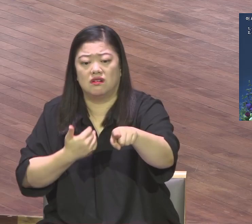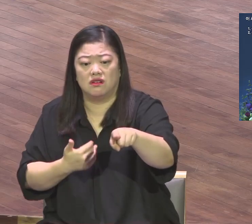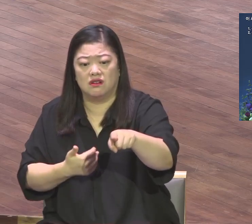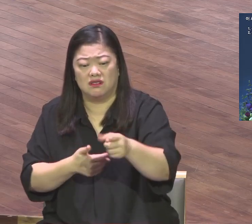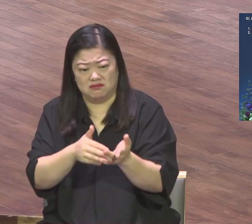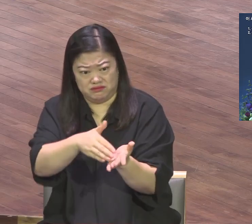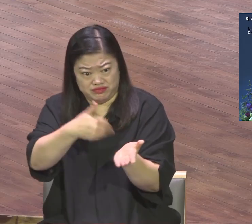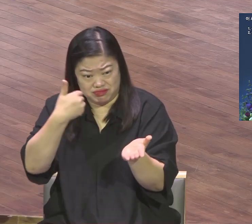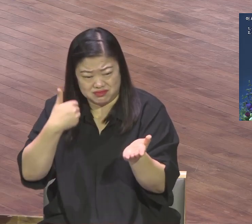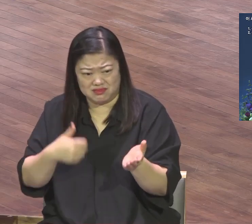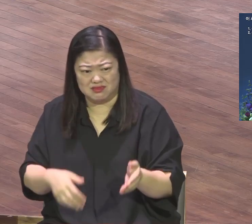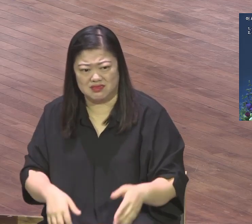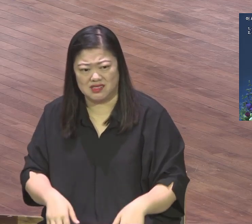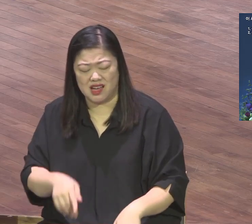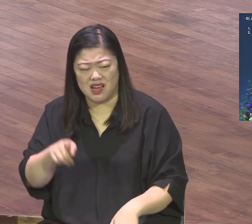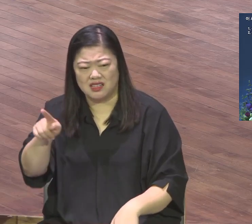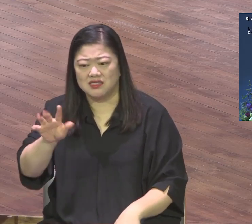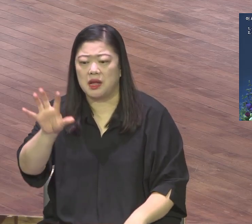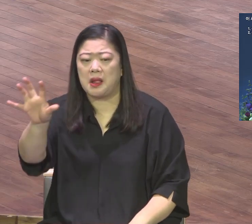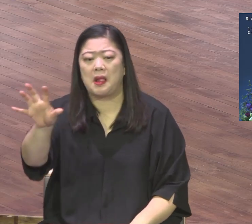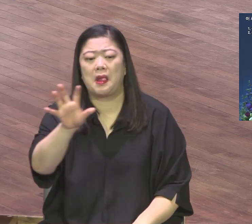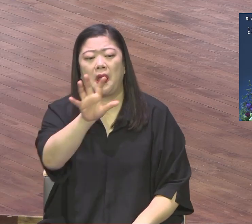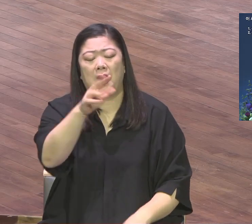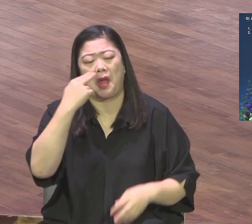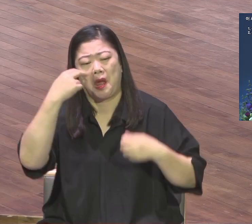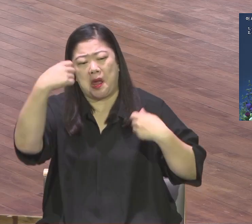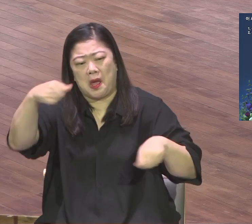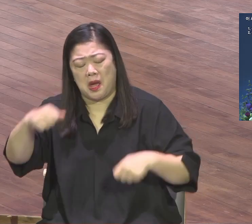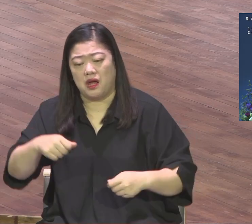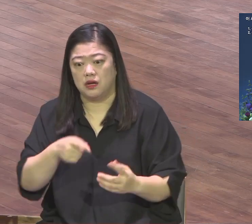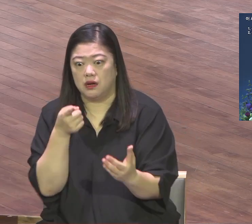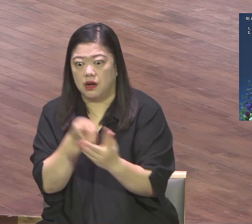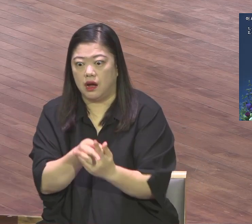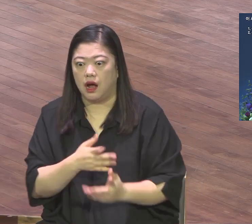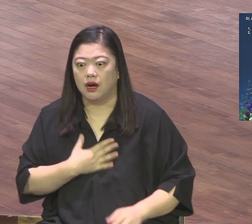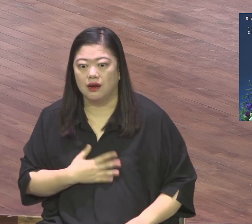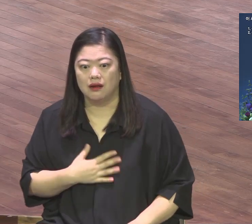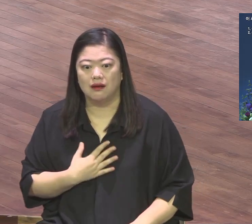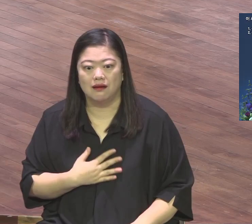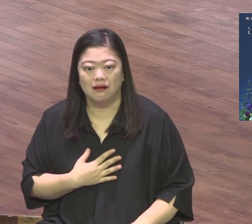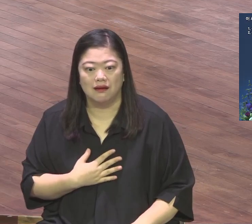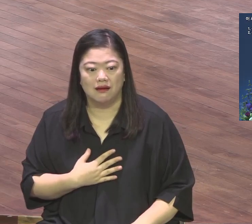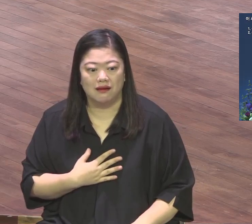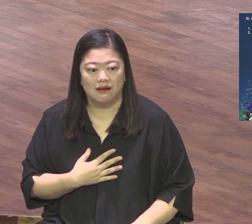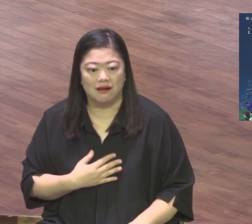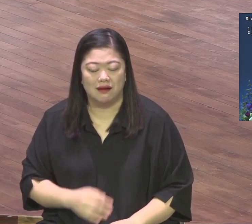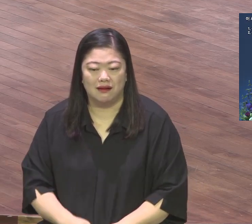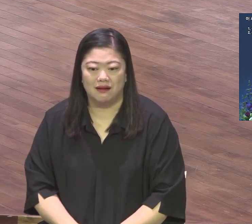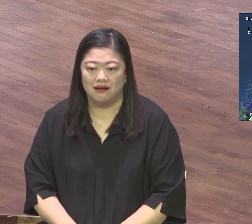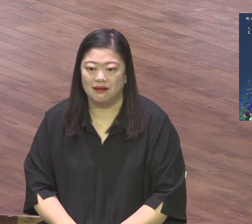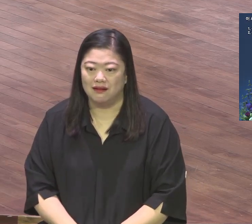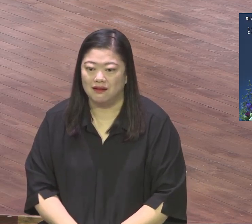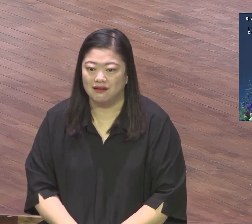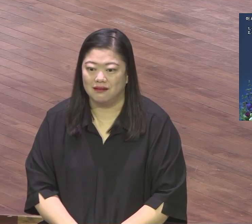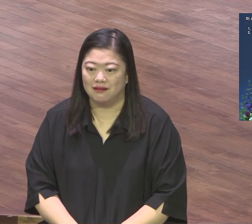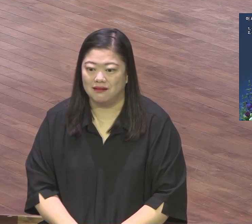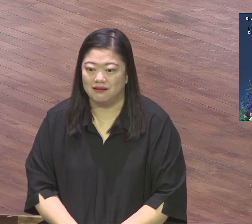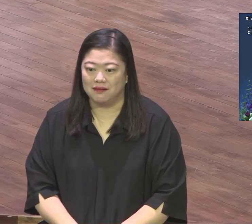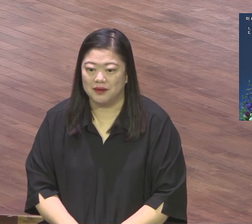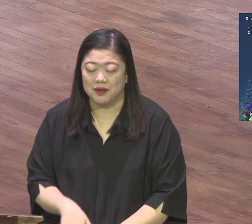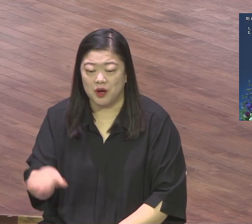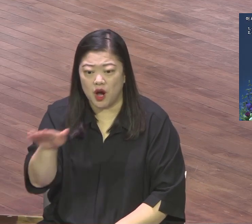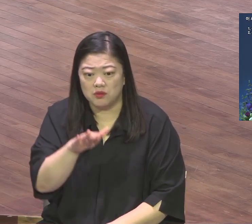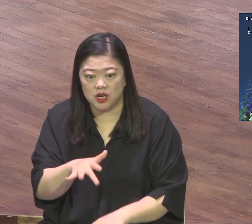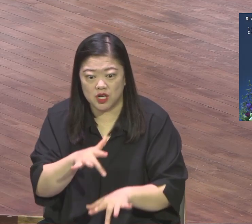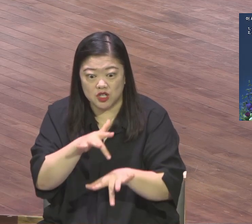이제 이런 귀신들에게 조롱당하는 믿음 가지고 있으면 안 되지요. 귀신에게 놀아나는 귀신의 장난감